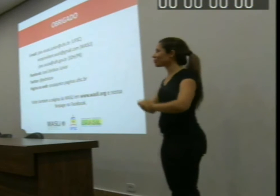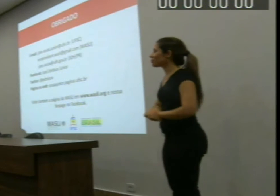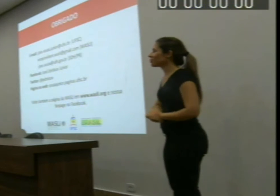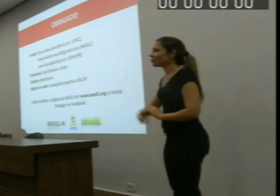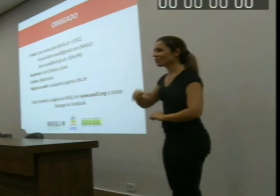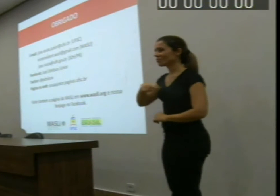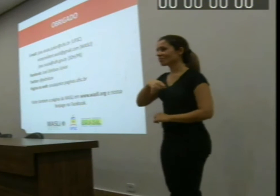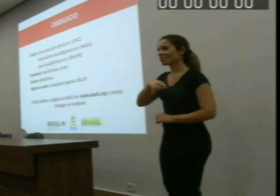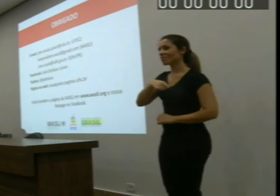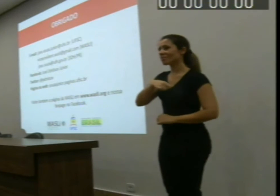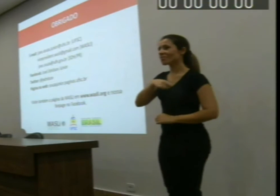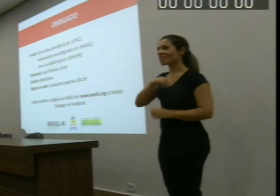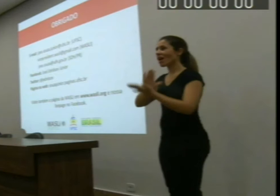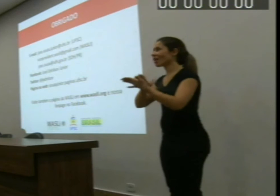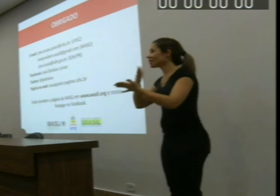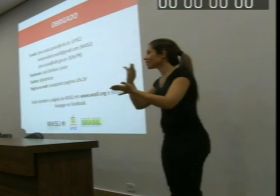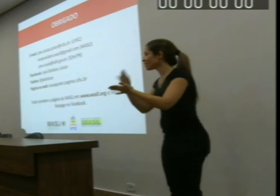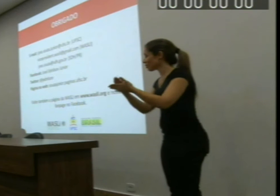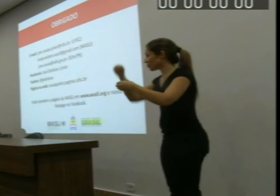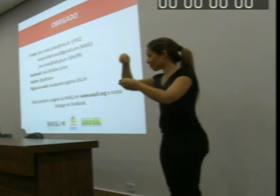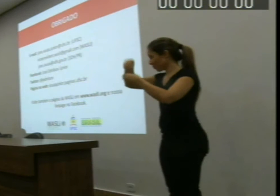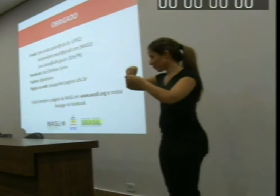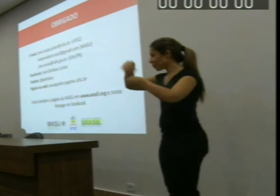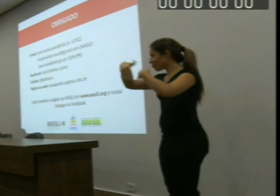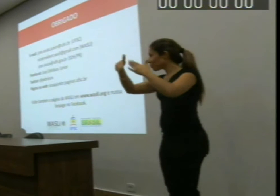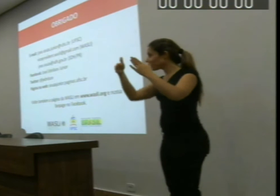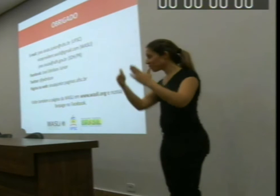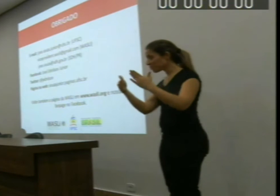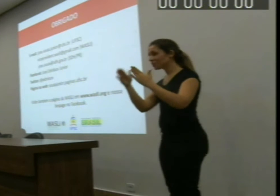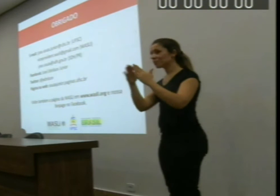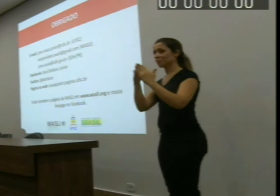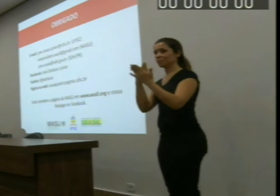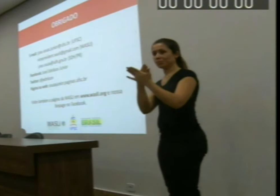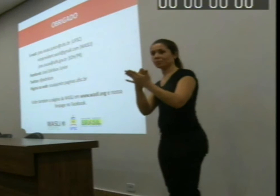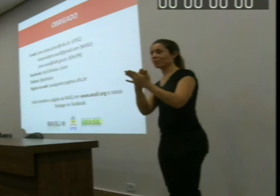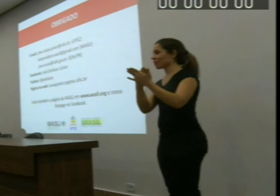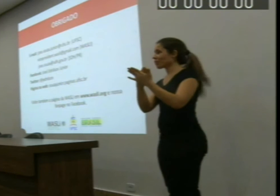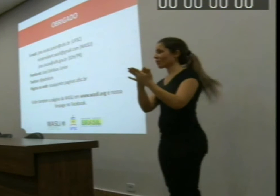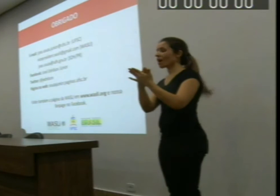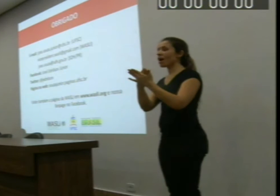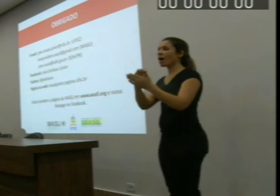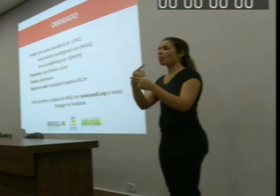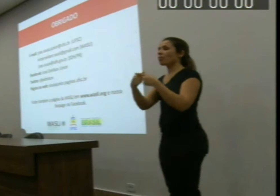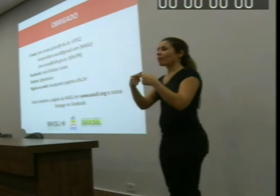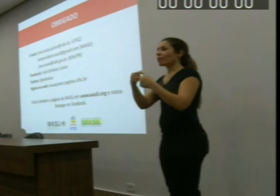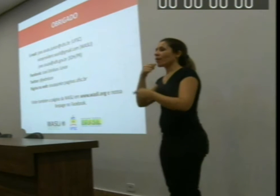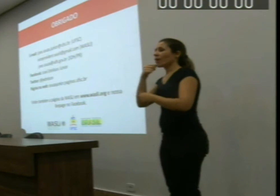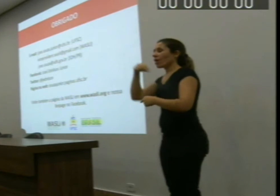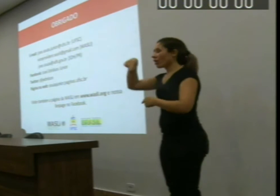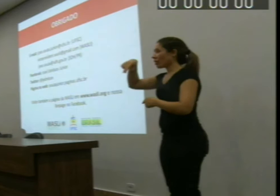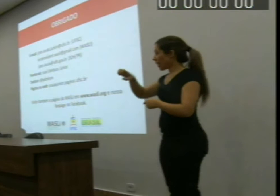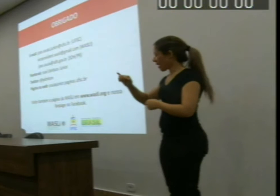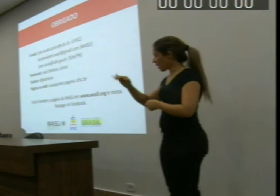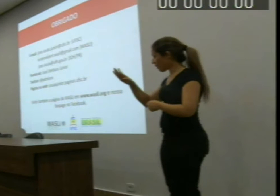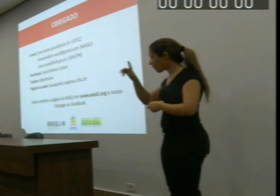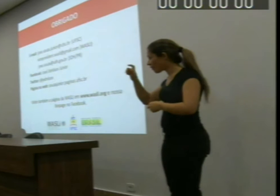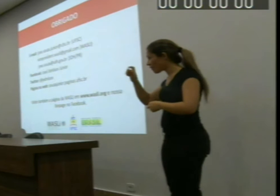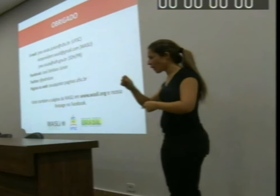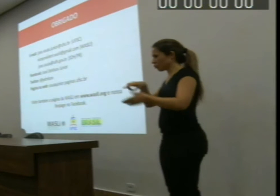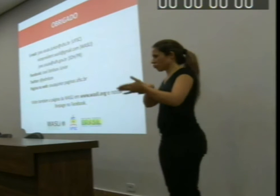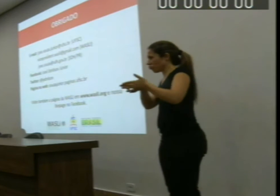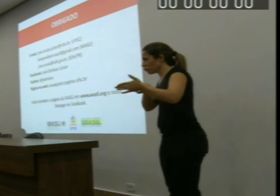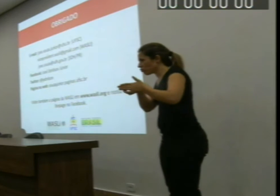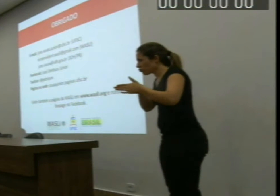sobre intérprete educacional Então a professora nev ela foi lá pesquisou eh escreveu sobre essa questão do intérprete educacional